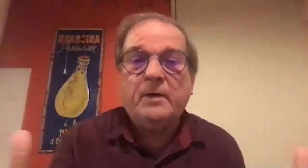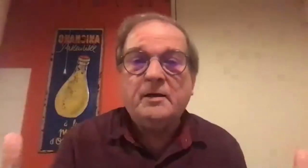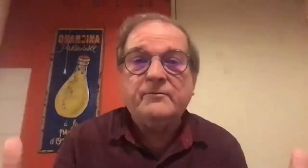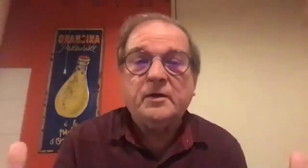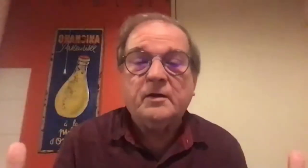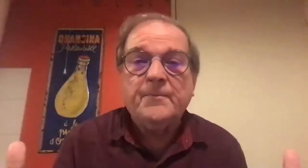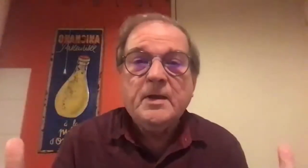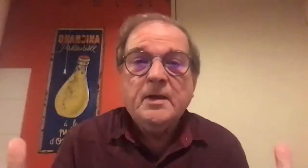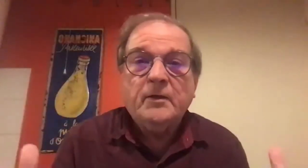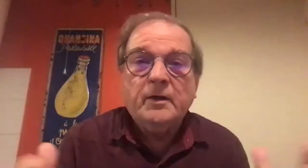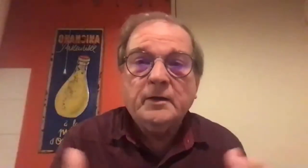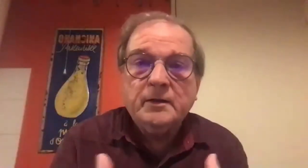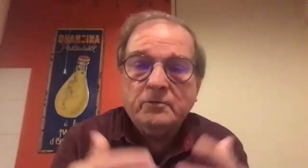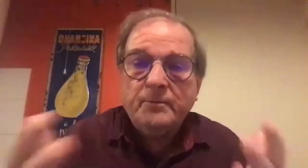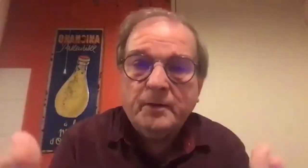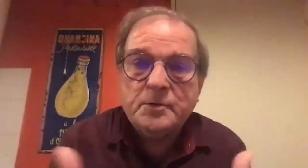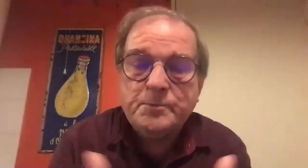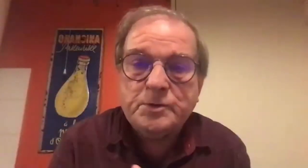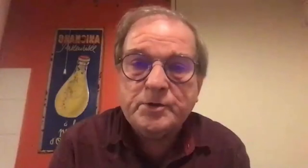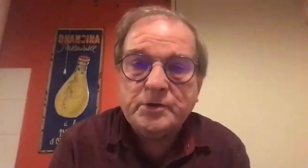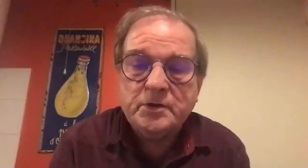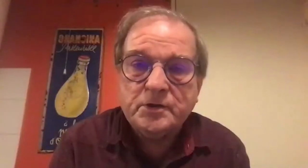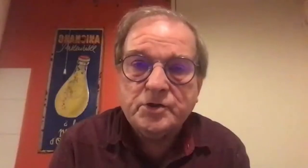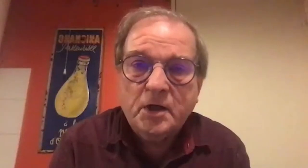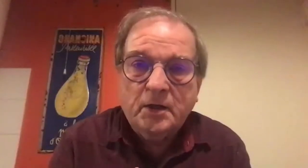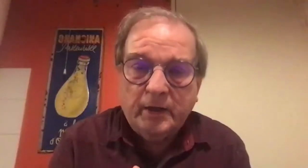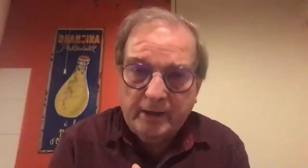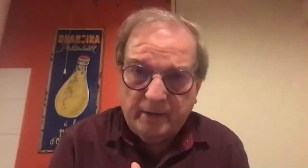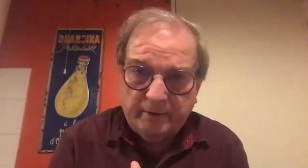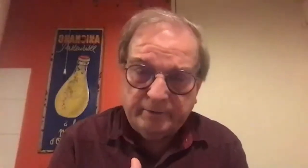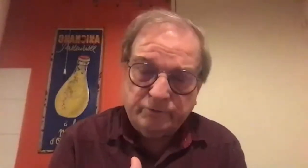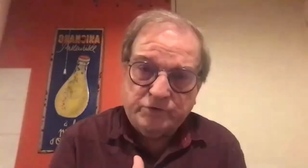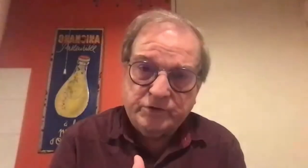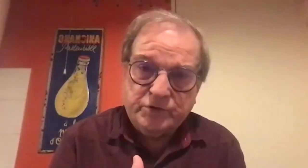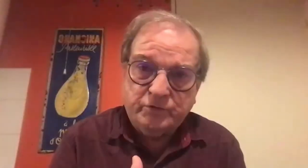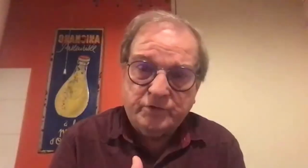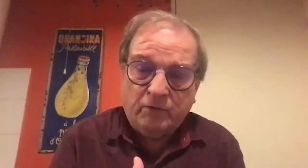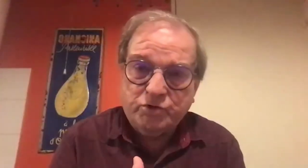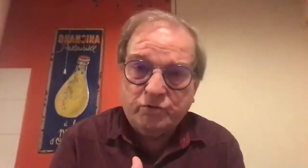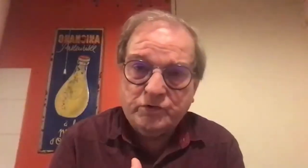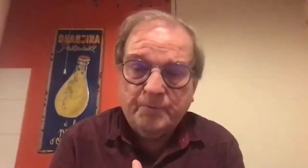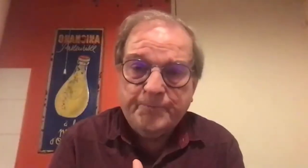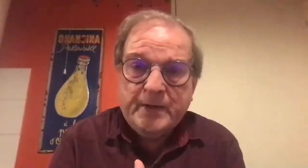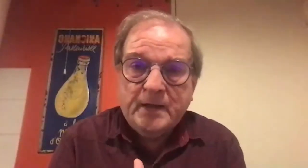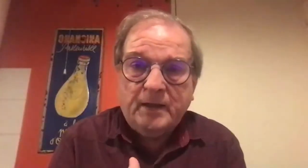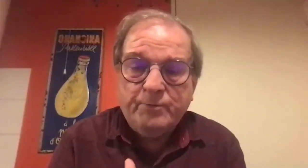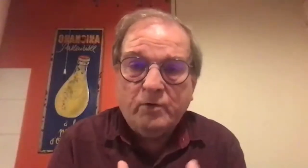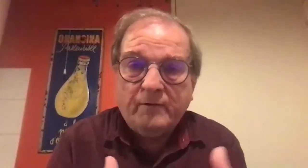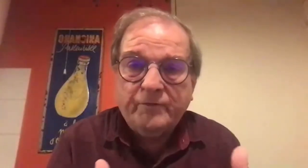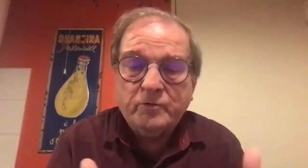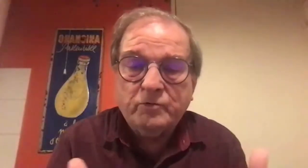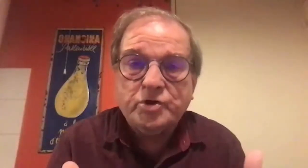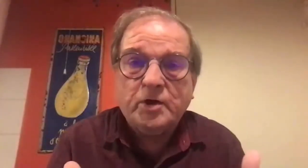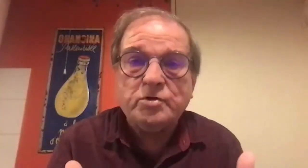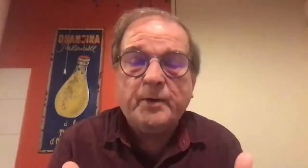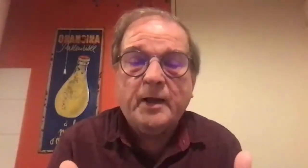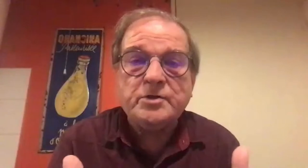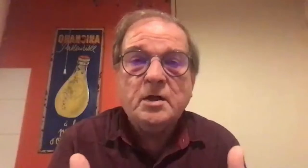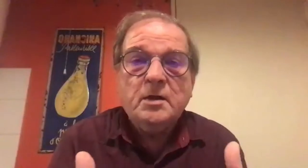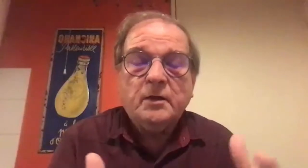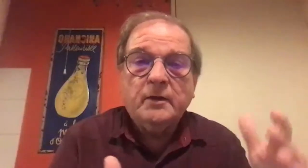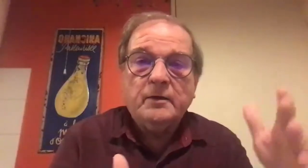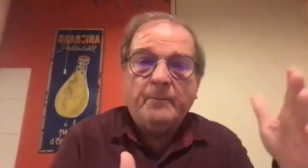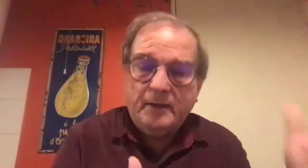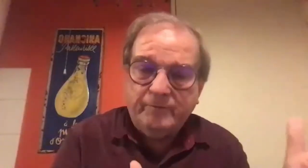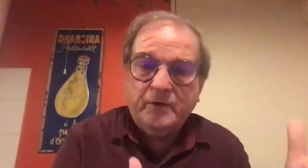assunto foi a Marli Viana. Né, e eu também, nas minhas pesquisas, no sentido da construção da biografia do Luiz Carlos